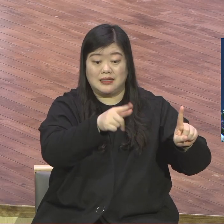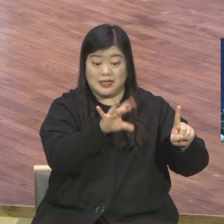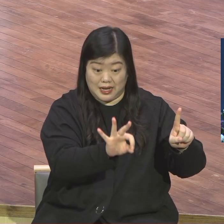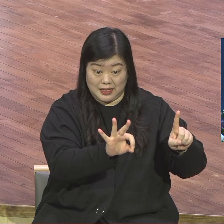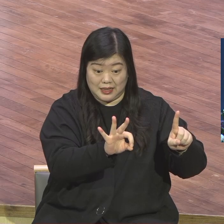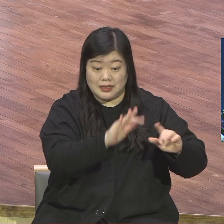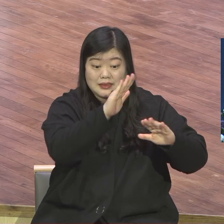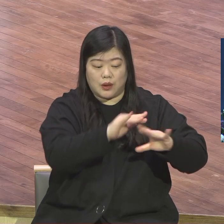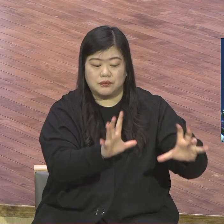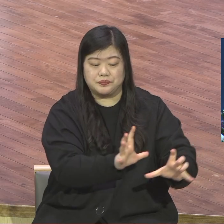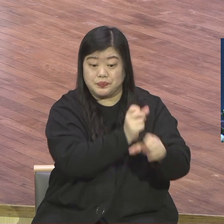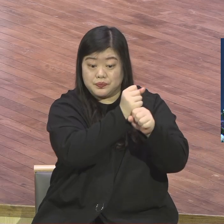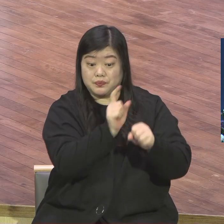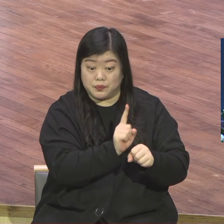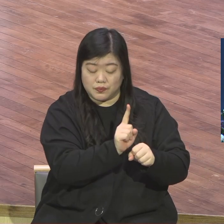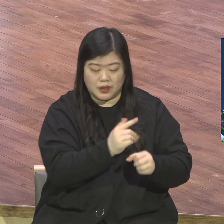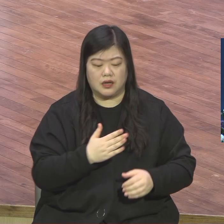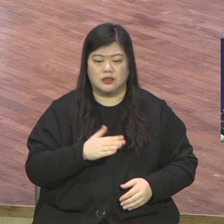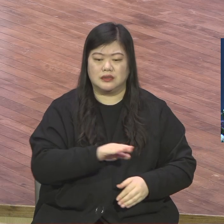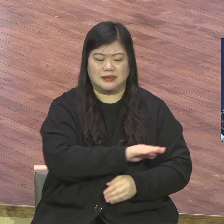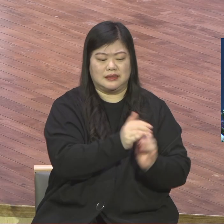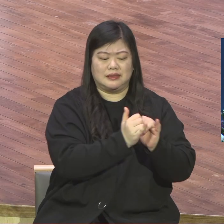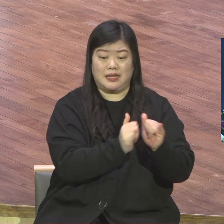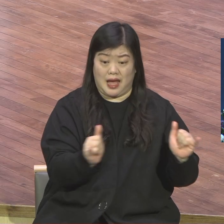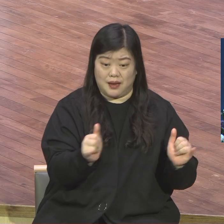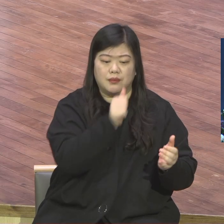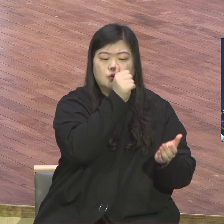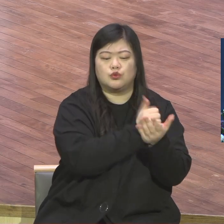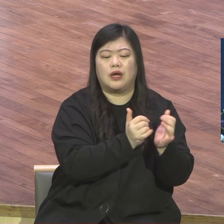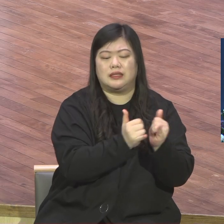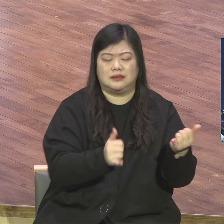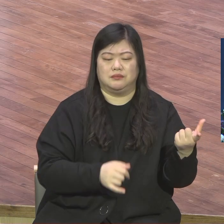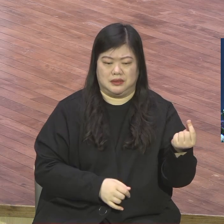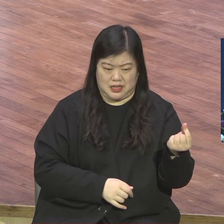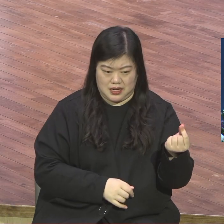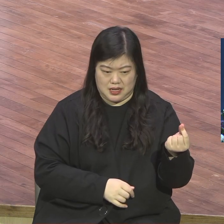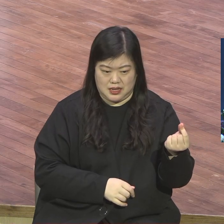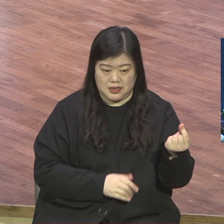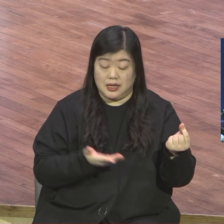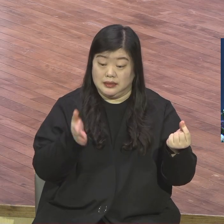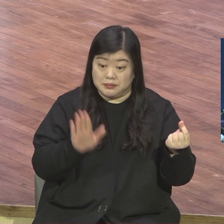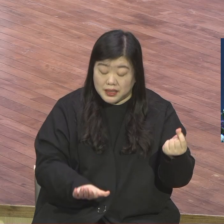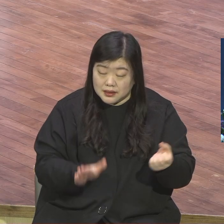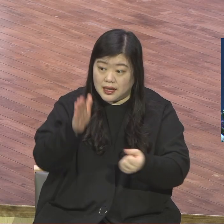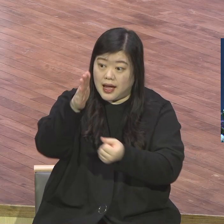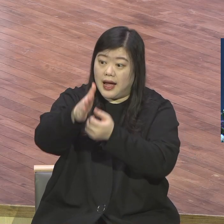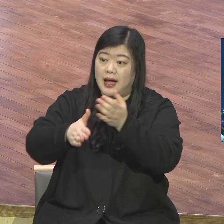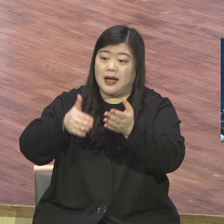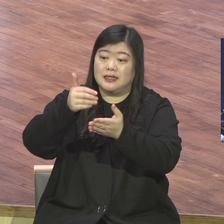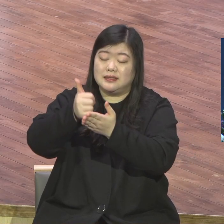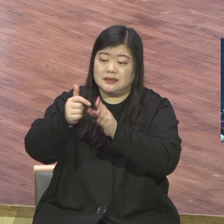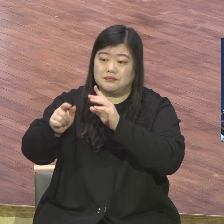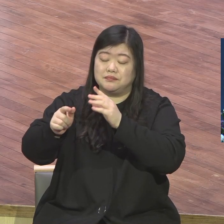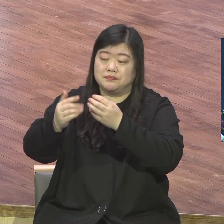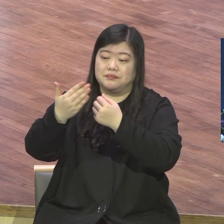뭐예요? 죄인인 우리가 하나님의 은혜로 값없이